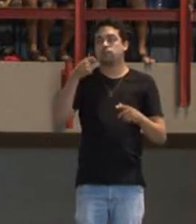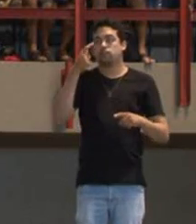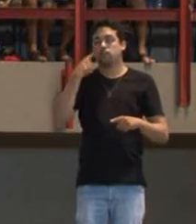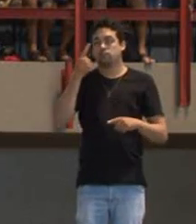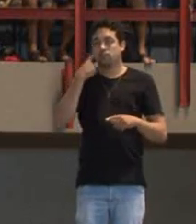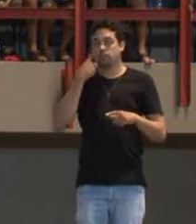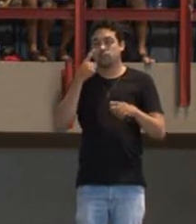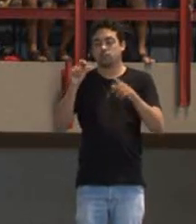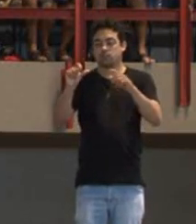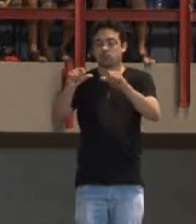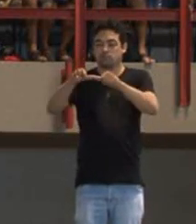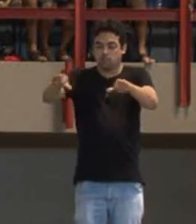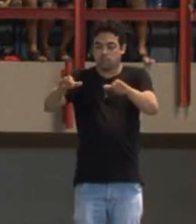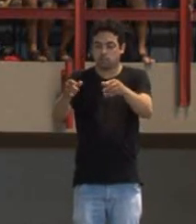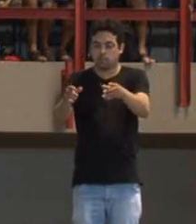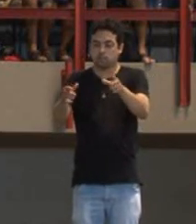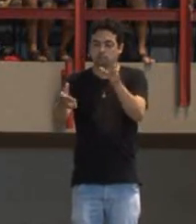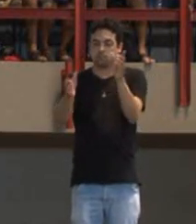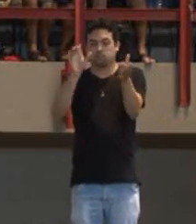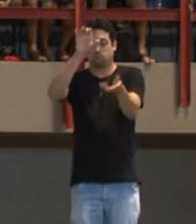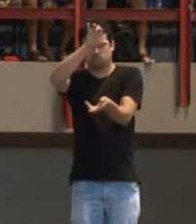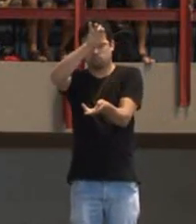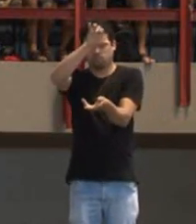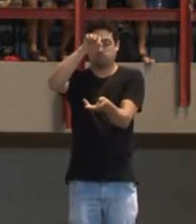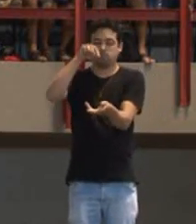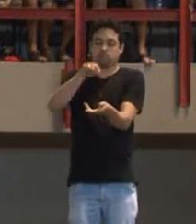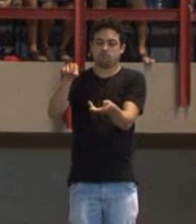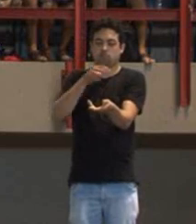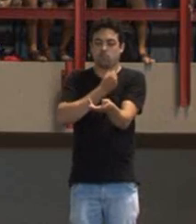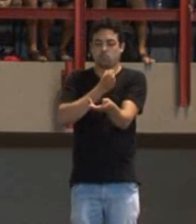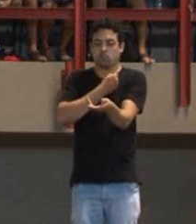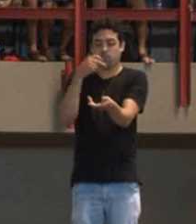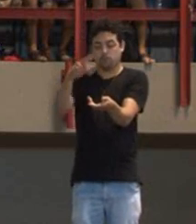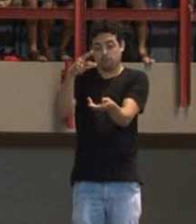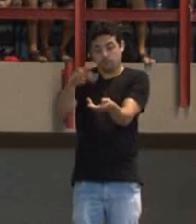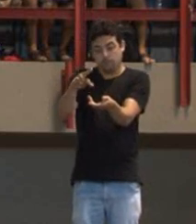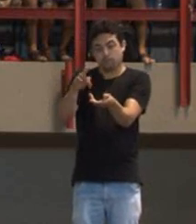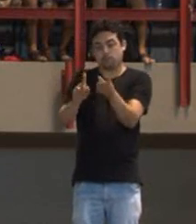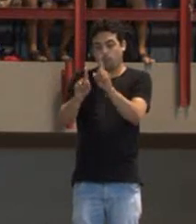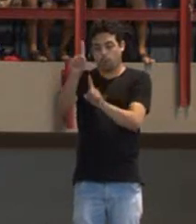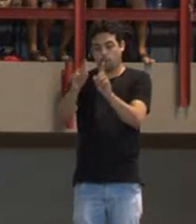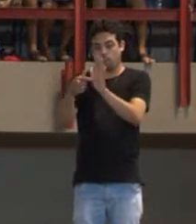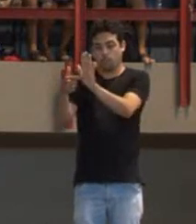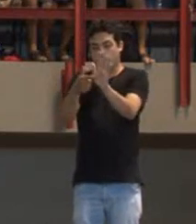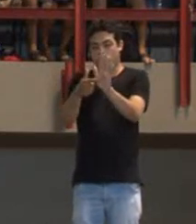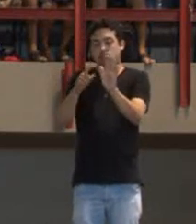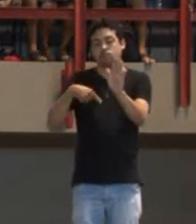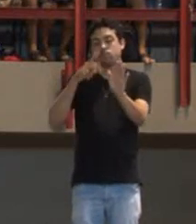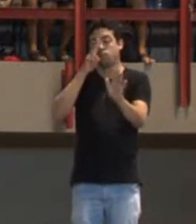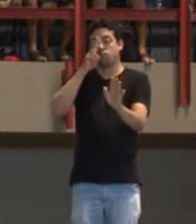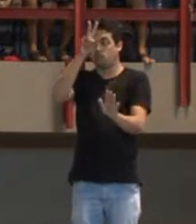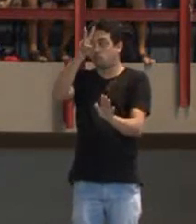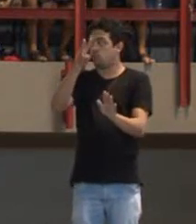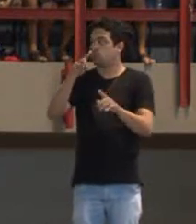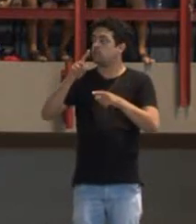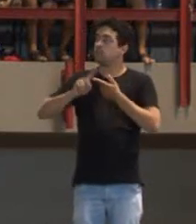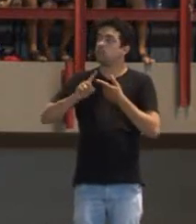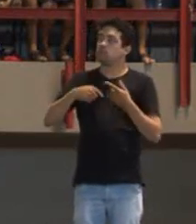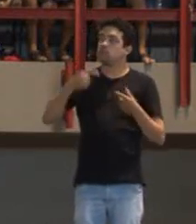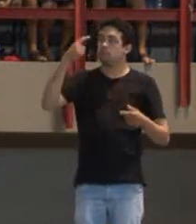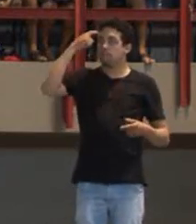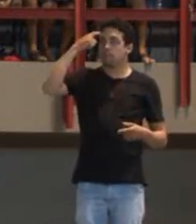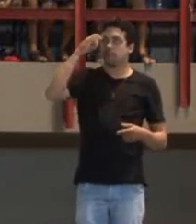procurar que tem uma etiqueta pregada em todo aparelho que vem os dados do aparelho. E lá tem escrita a potência. Aí você